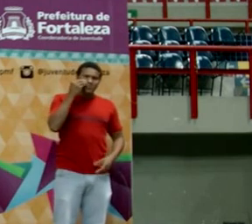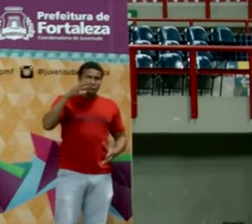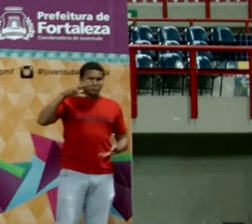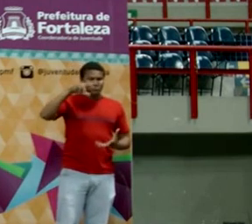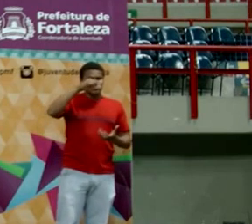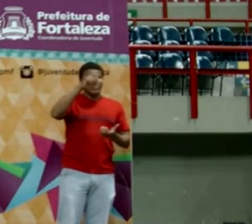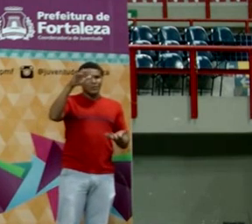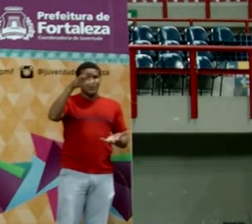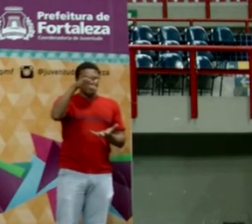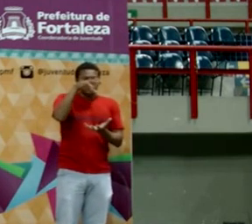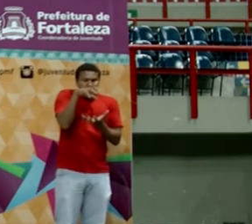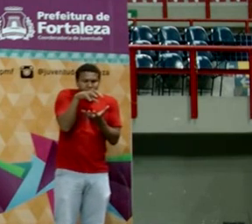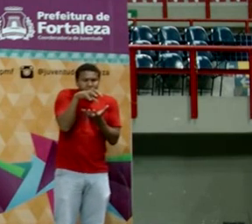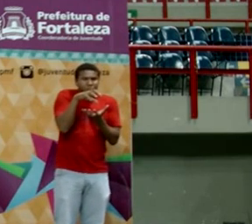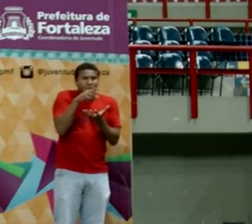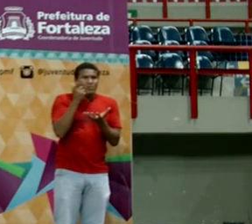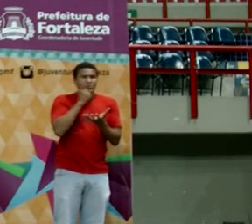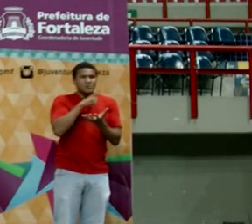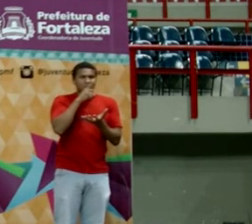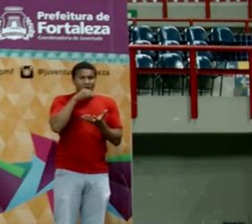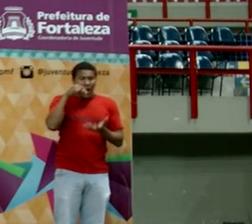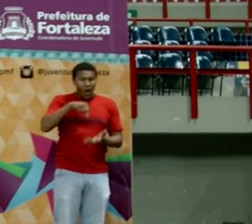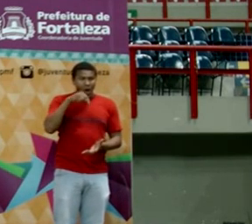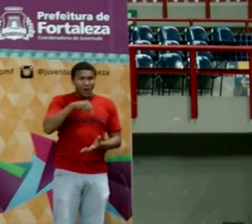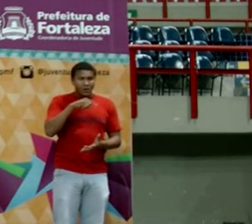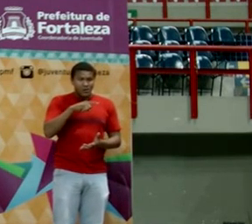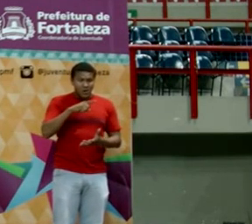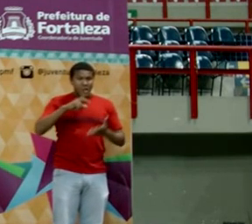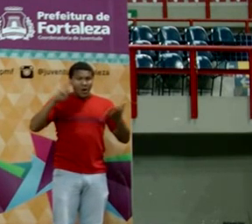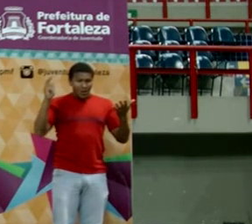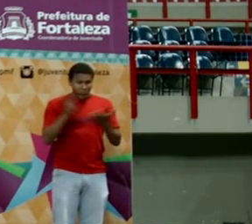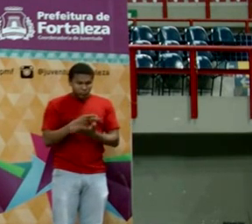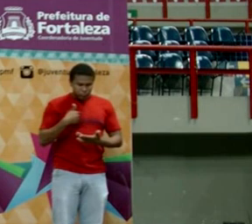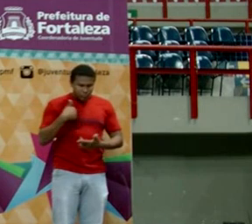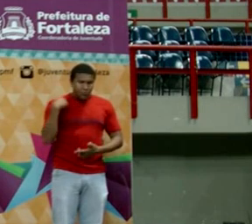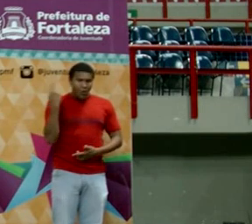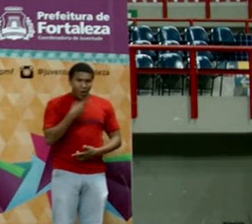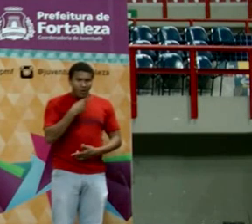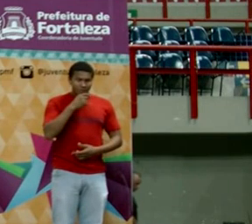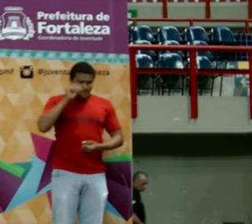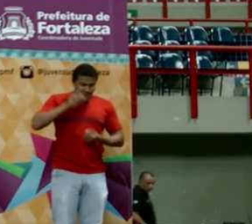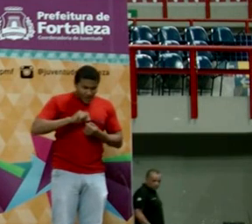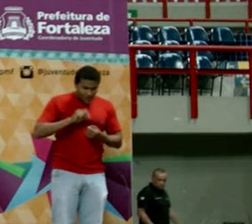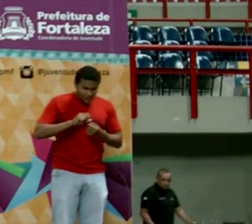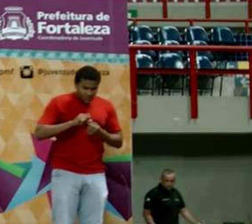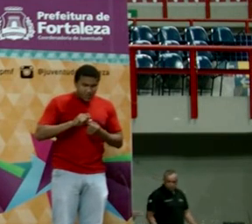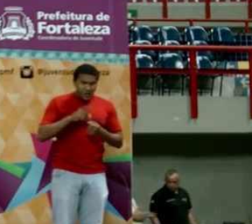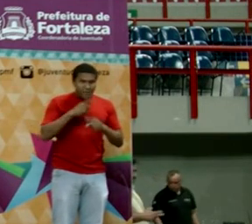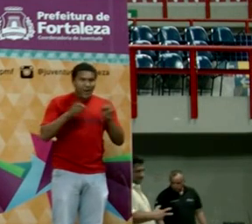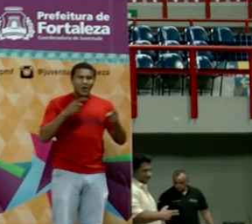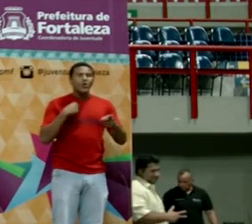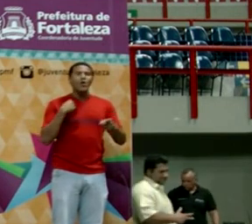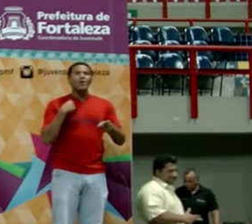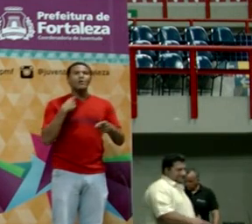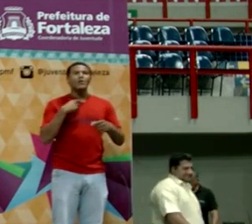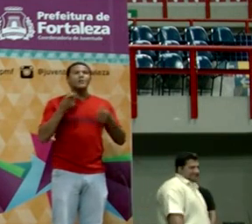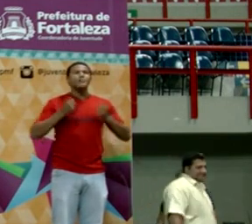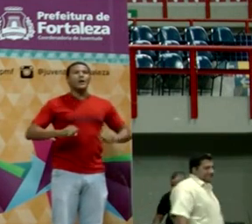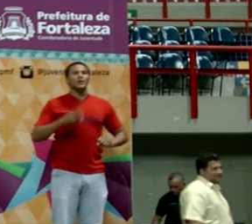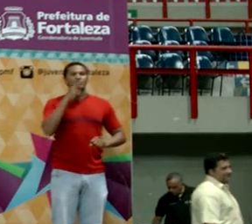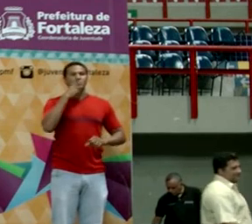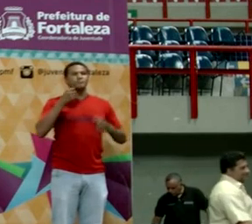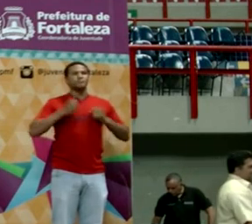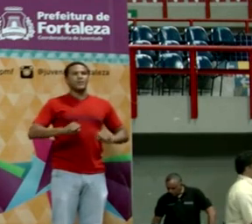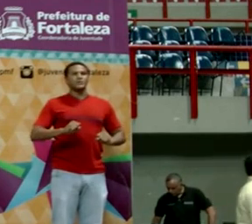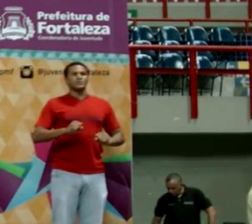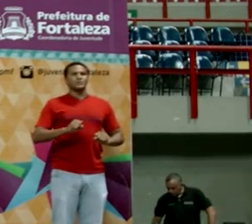pequeno o suficiente para o que a gente planta aqui, a gente colhe. O problema é que a gente quer colher na hora que a gente quer. A gente faz uma